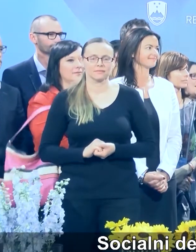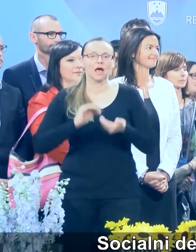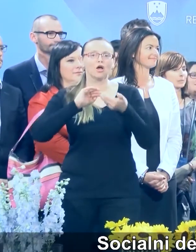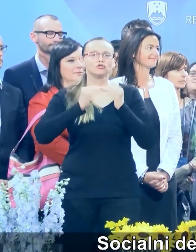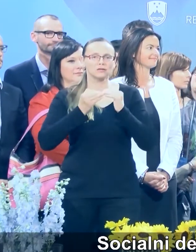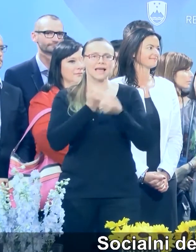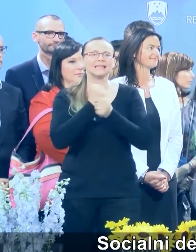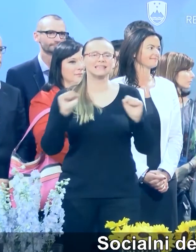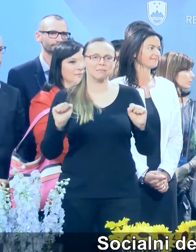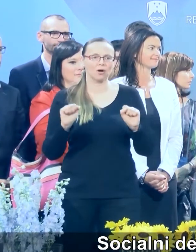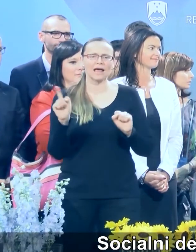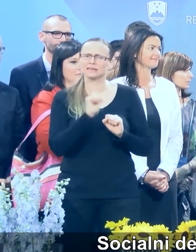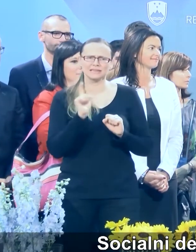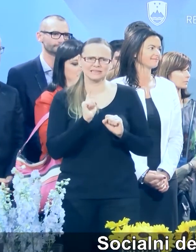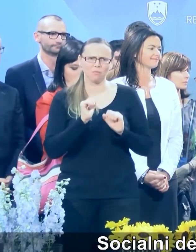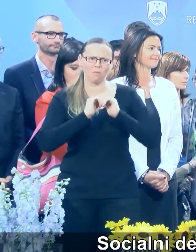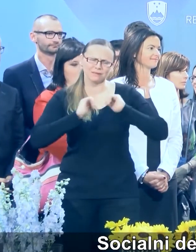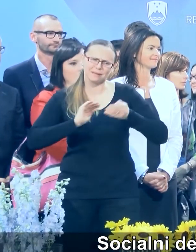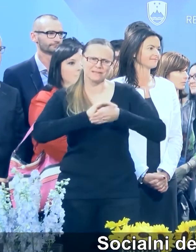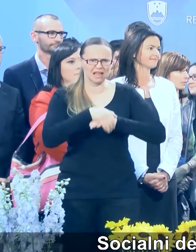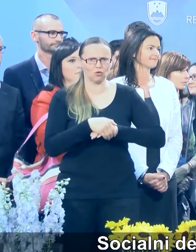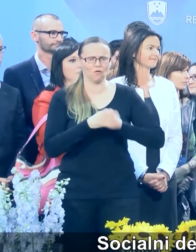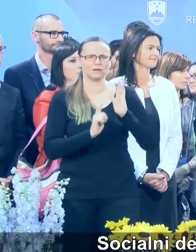Socialni demokrati nismo posebej zadovoljni z izidom